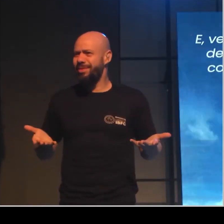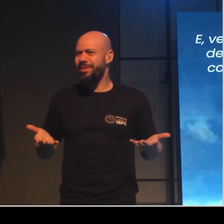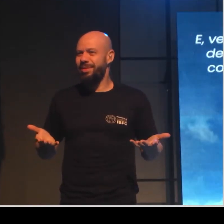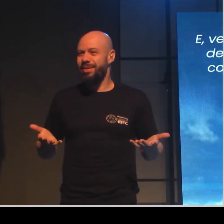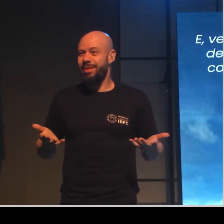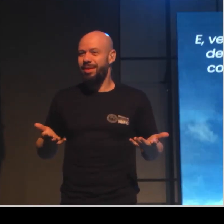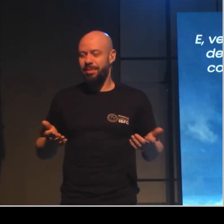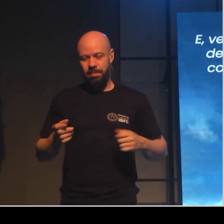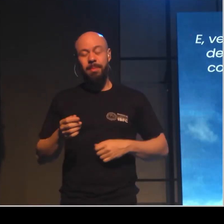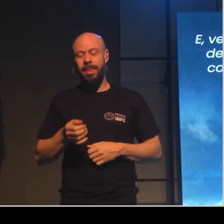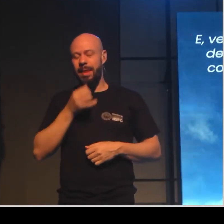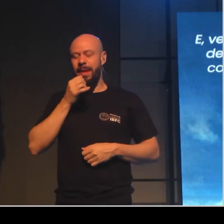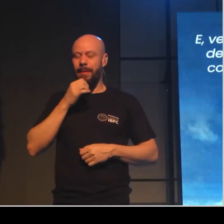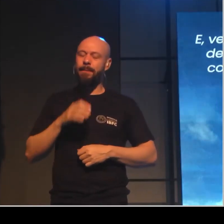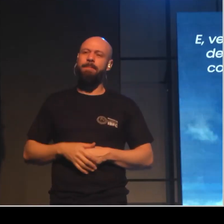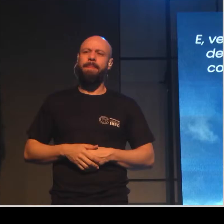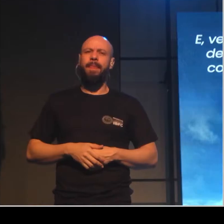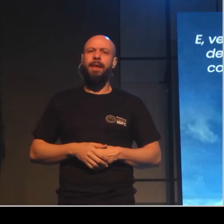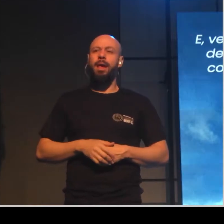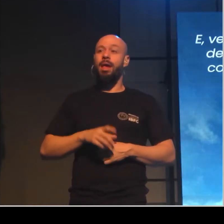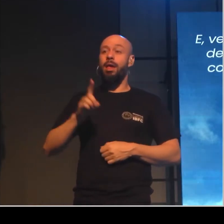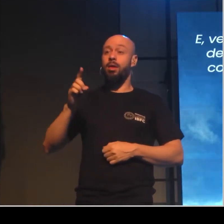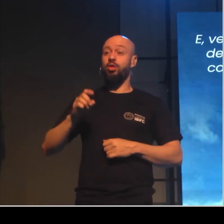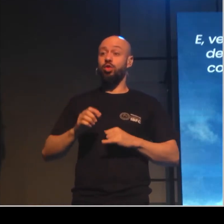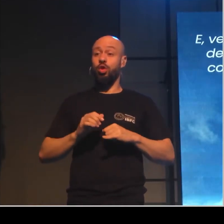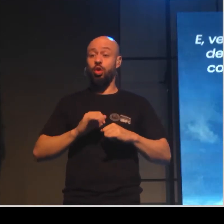Quando falou assim a Josué: